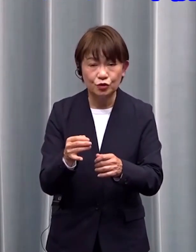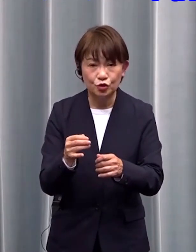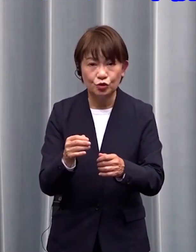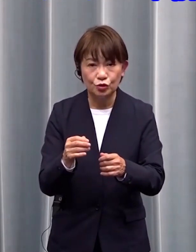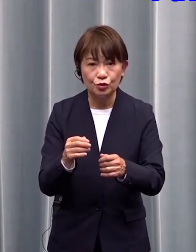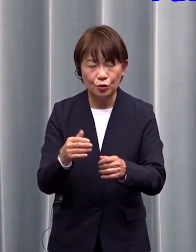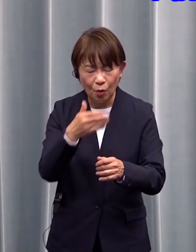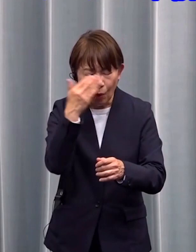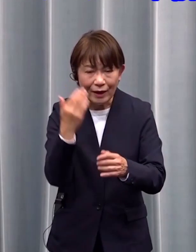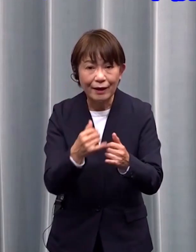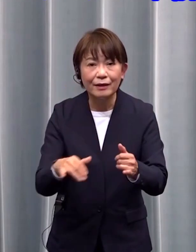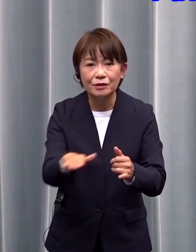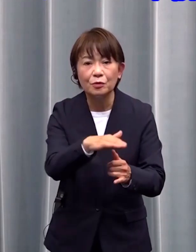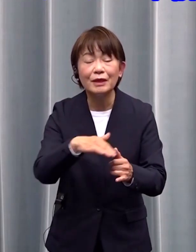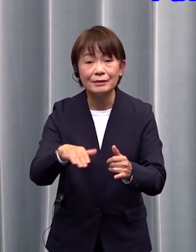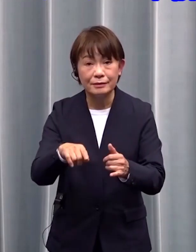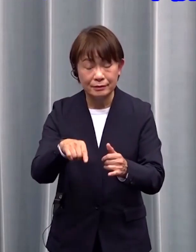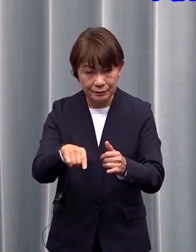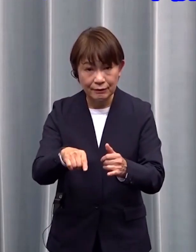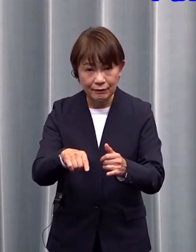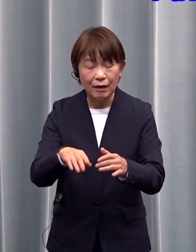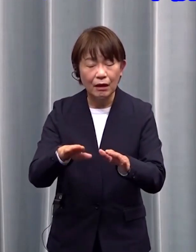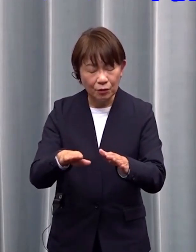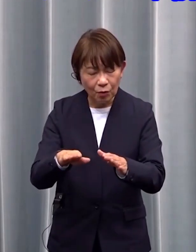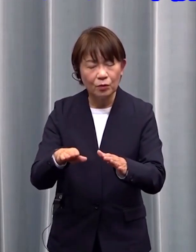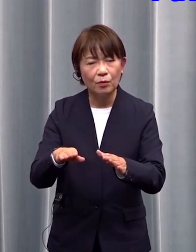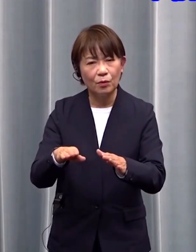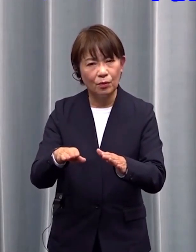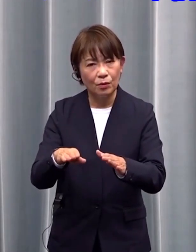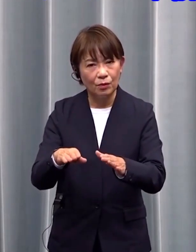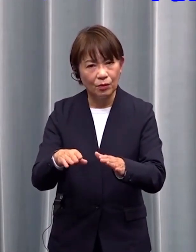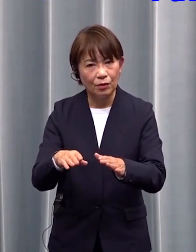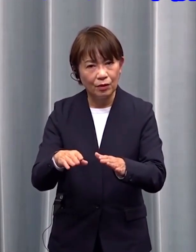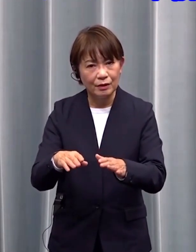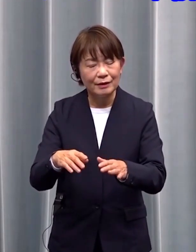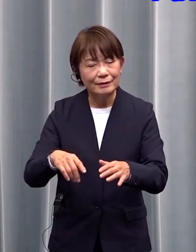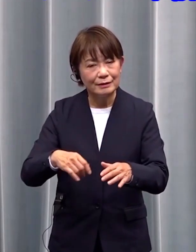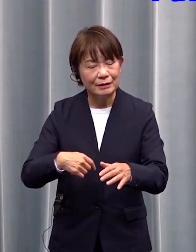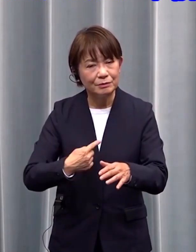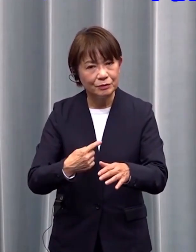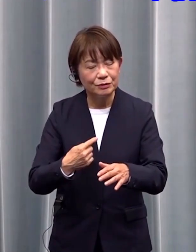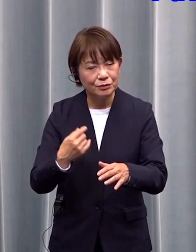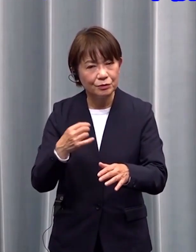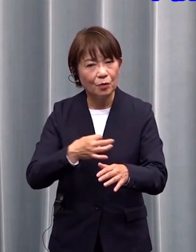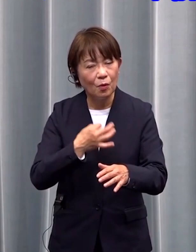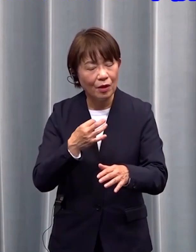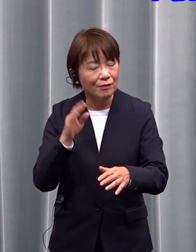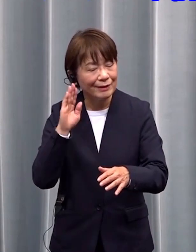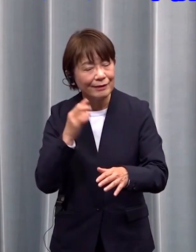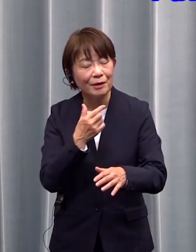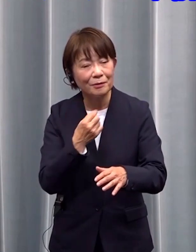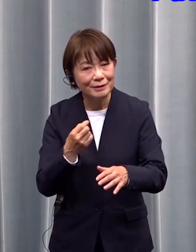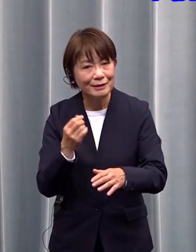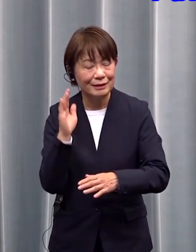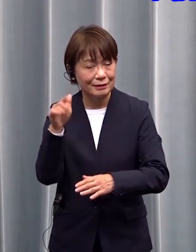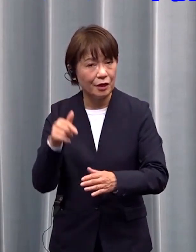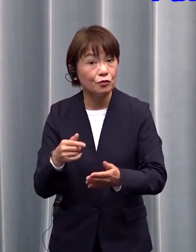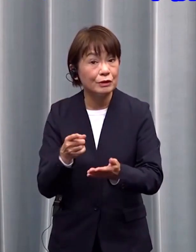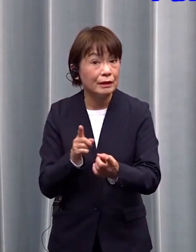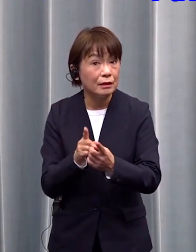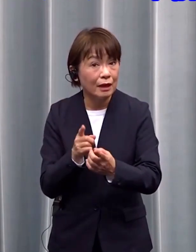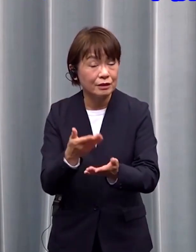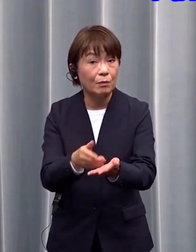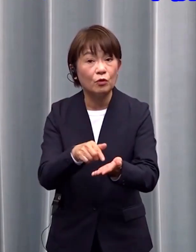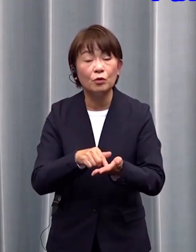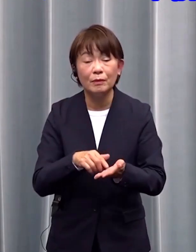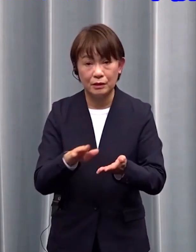三にわたって政府に求めています。しかしながら、与党そして政府から積極的に元ジュニアの被害者たちの声